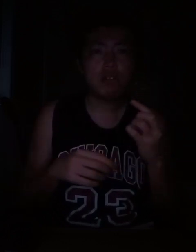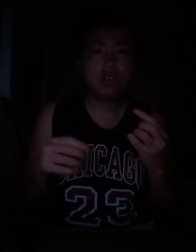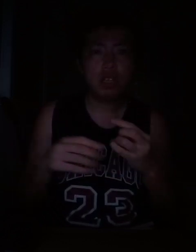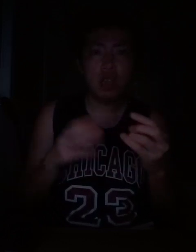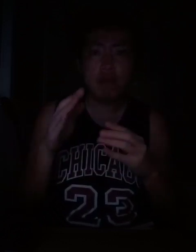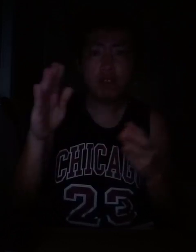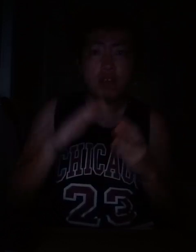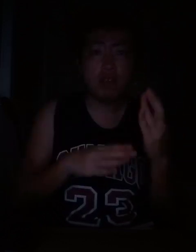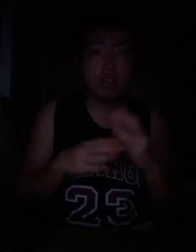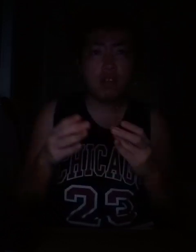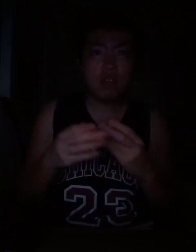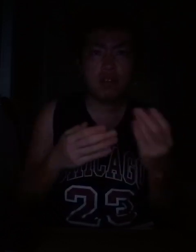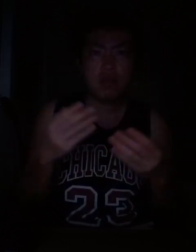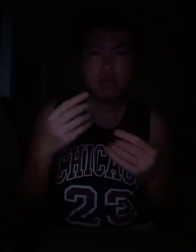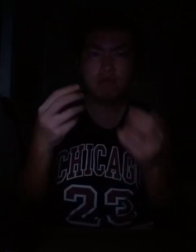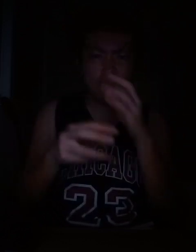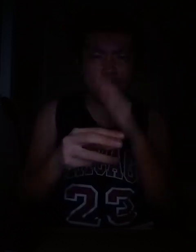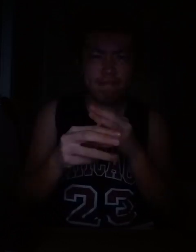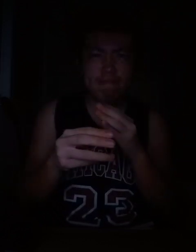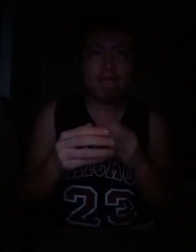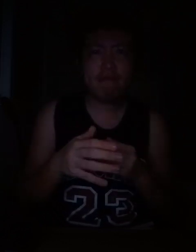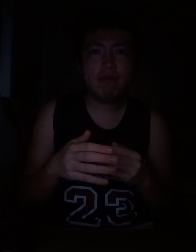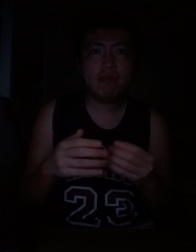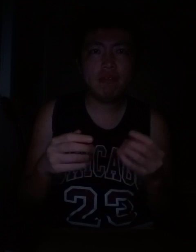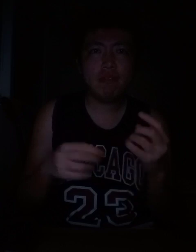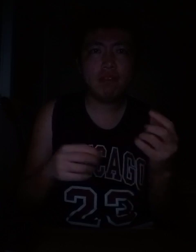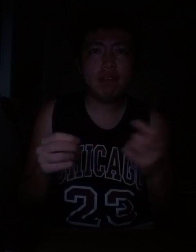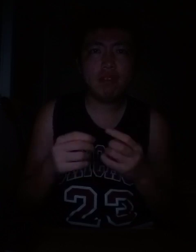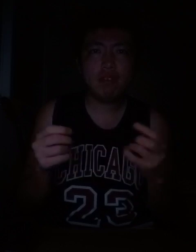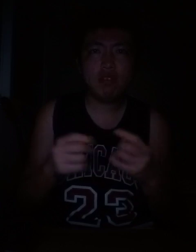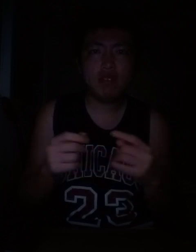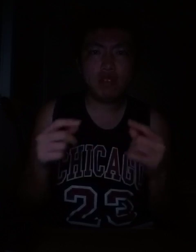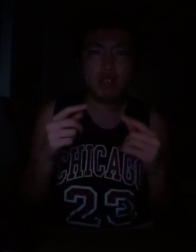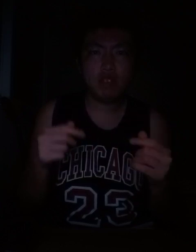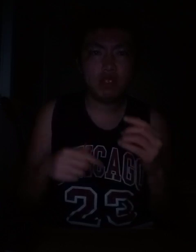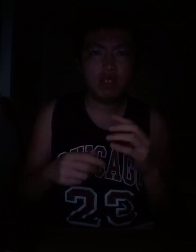들어올려 빨대를 막아봅니다. 하지만 이미 엎질은 커피죠.